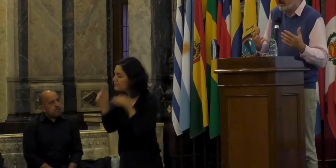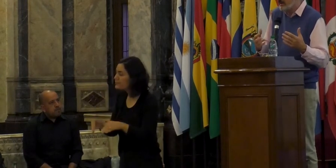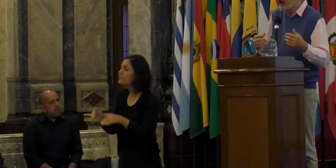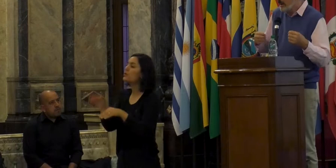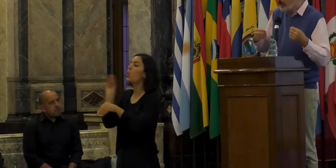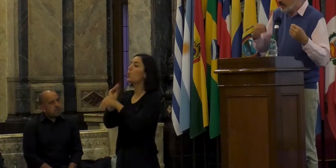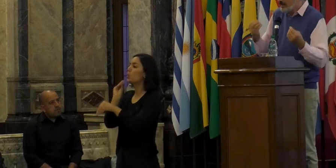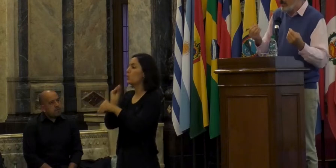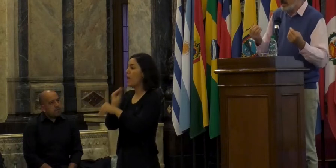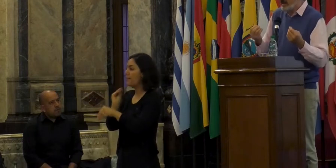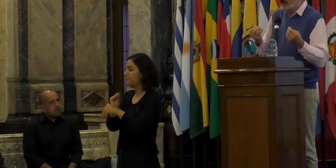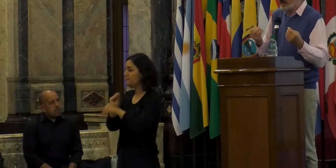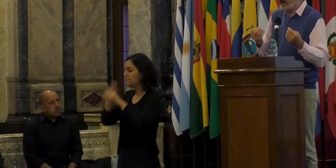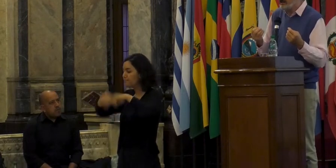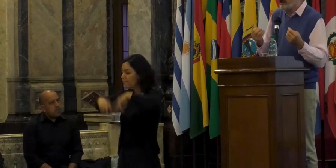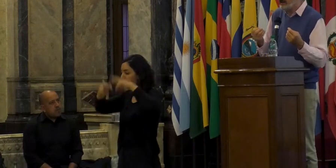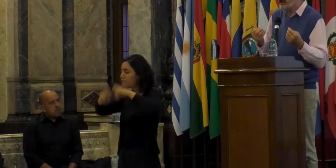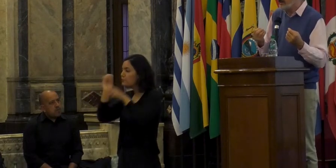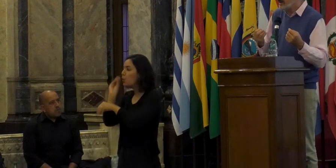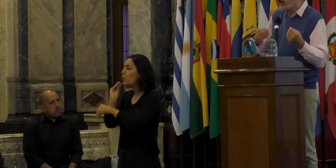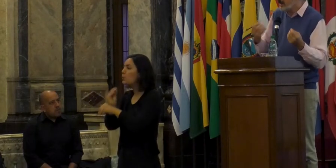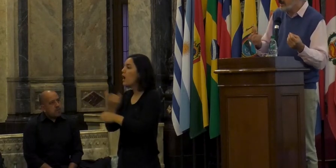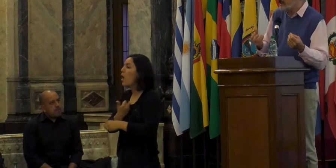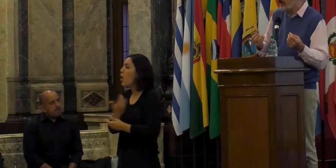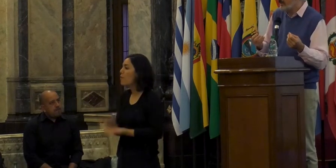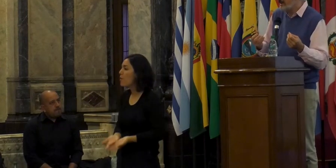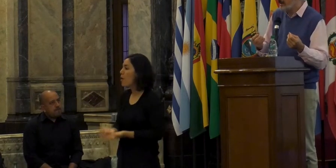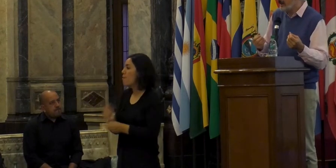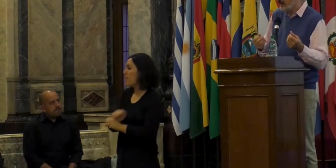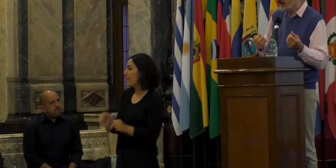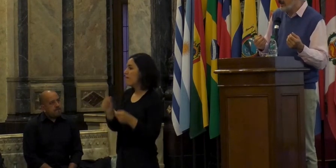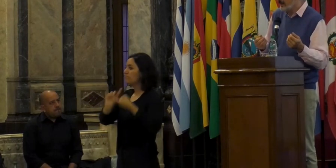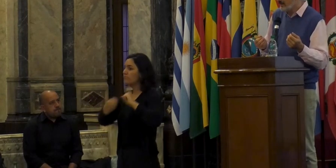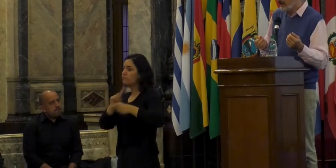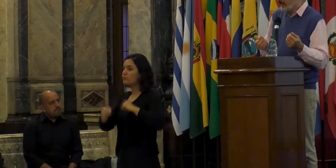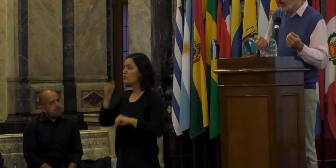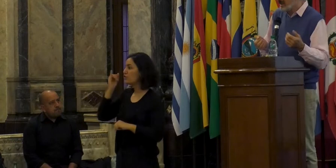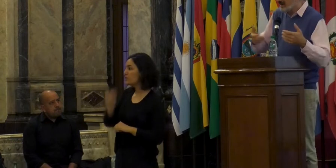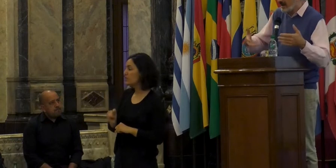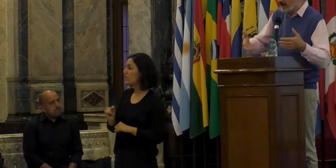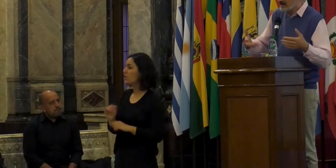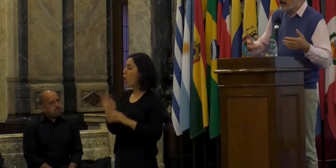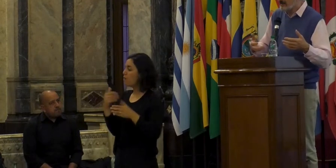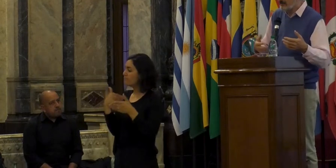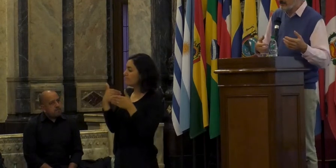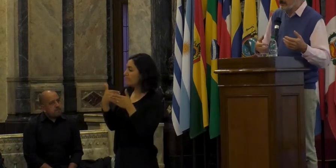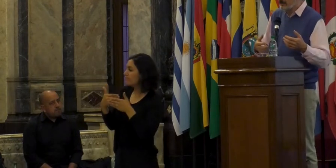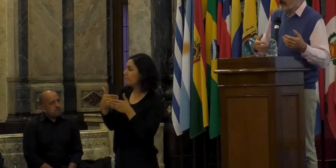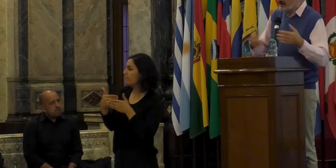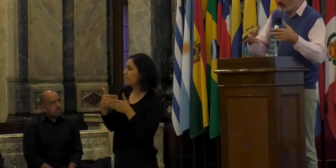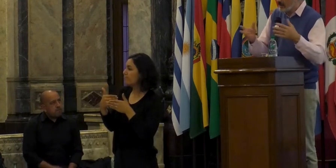cultura pueden ser más afines o más, más cercanas